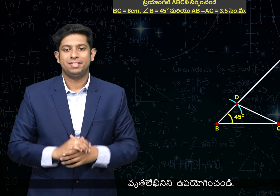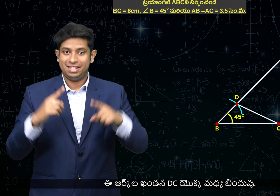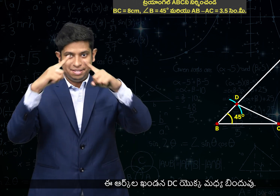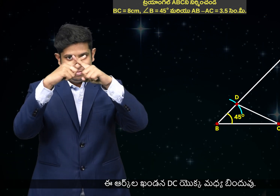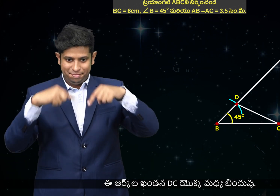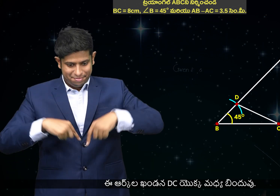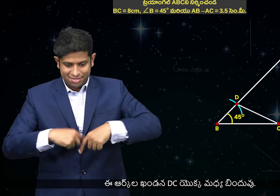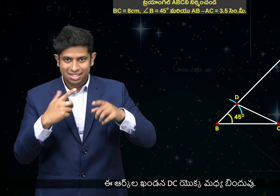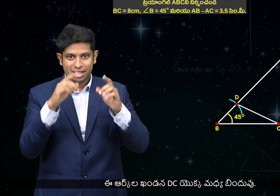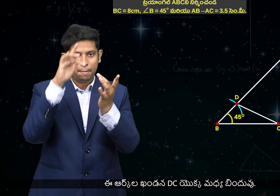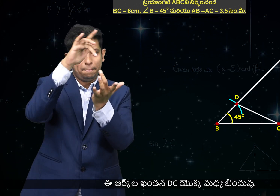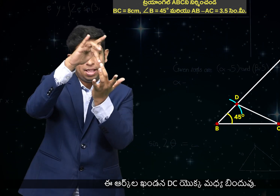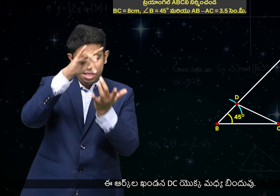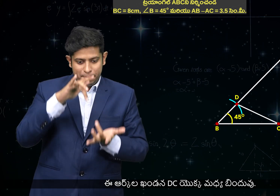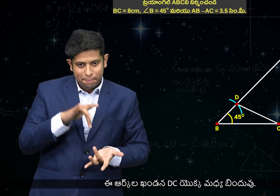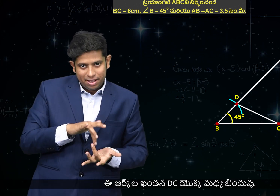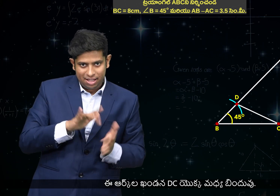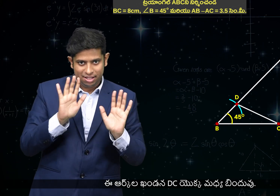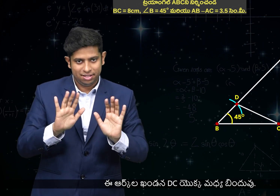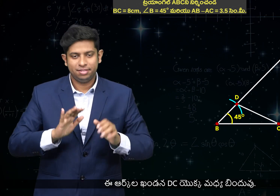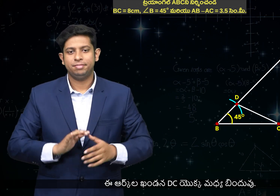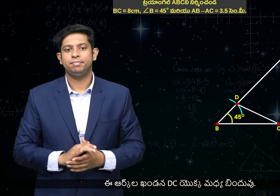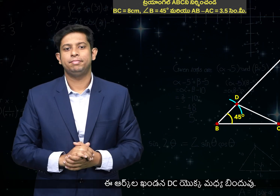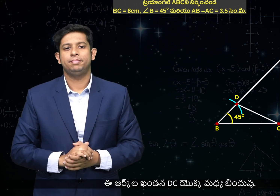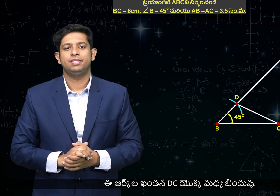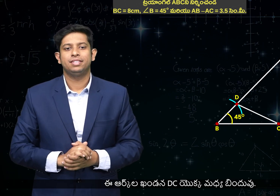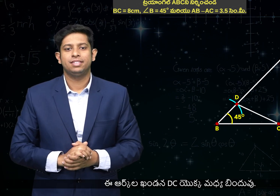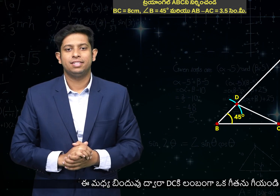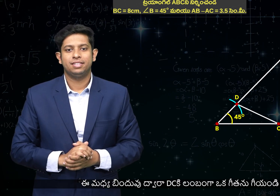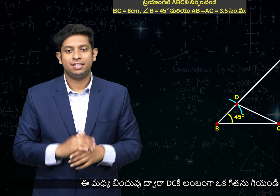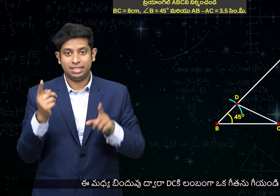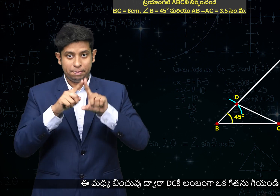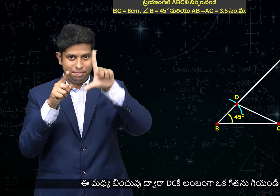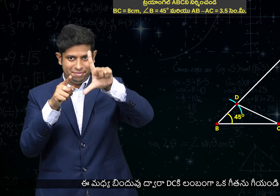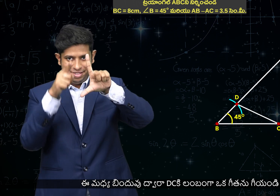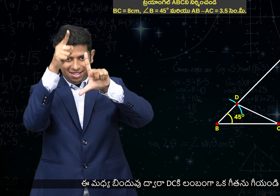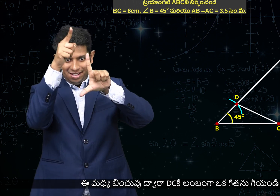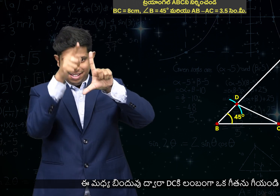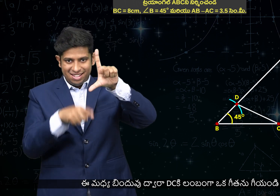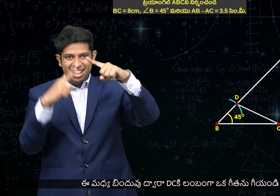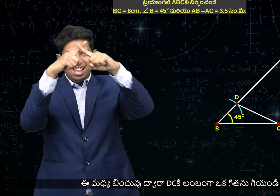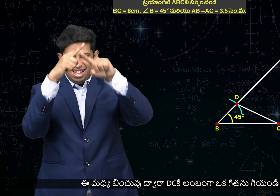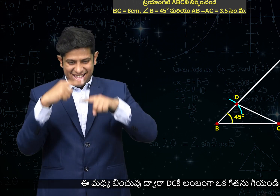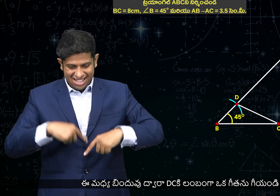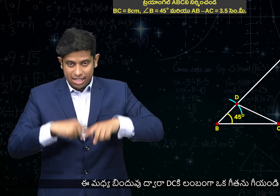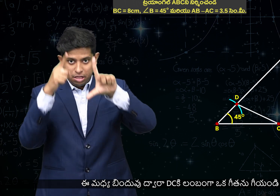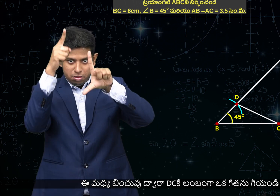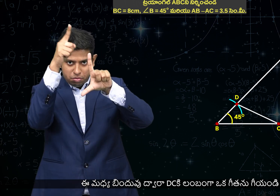ఈ ఆర్కుల ఖండన డీసీ యొక్క మధ్య బిందువు. ఈ మధ్య బిందువు ద్వారా డీసీకి లంబంగా ఒక